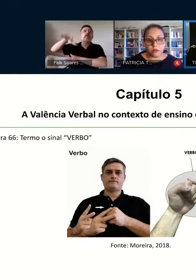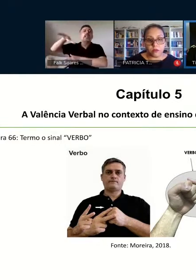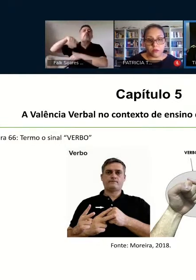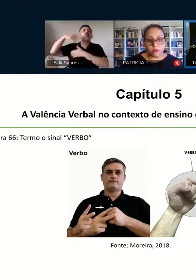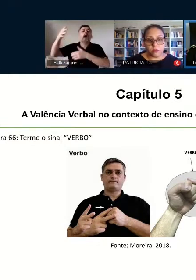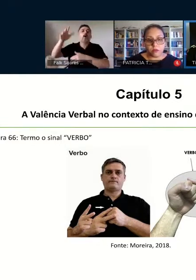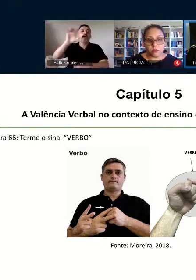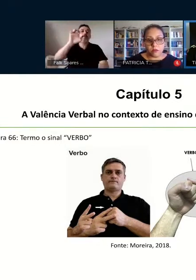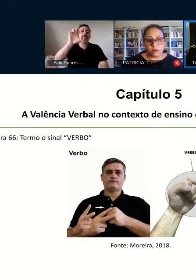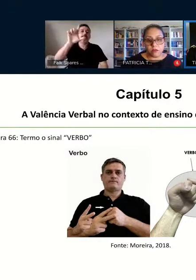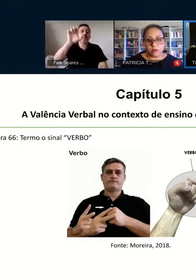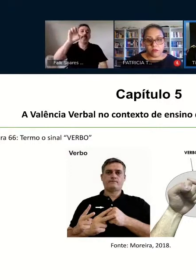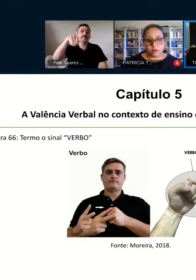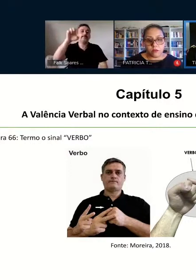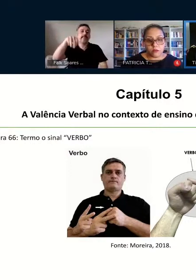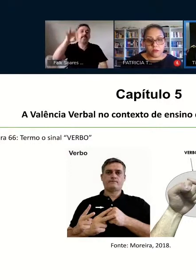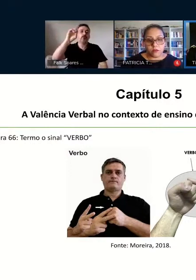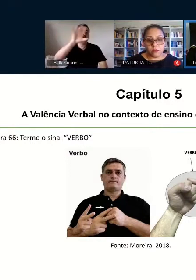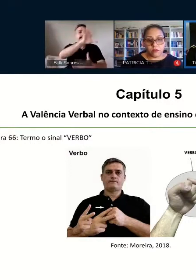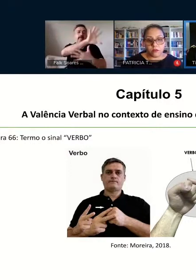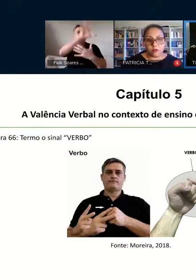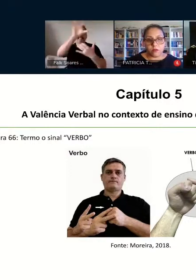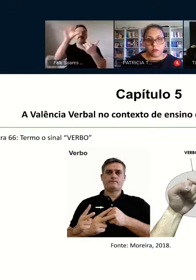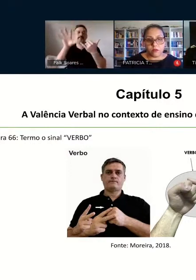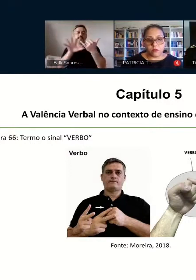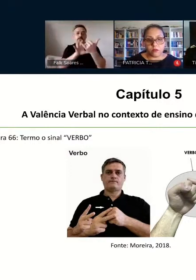francês, que aí ele pesquisa